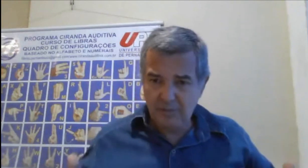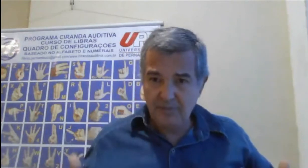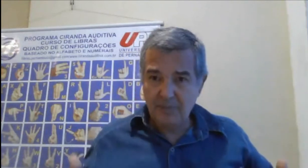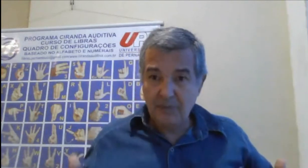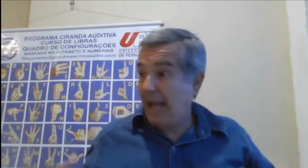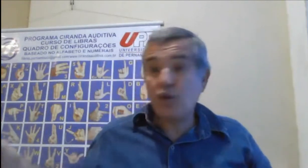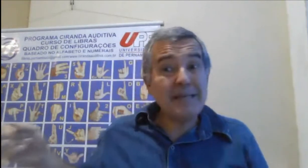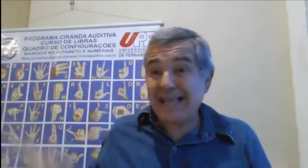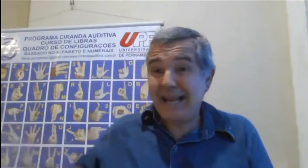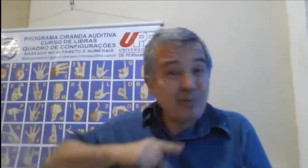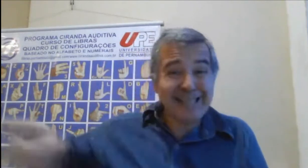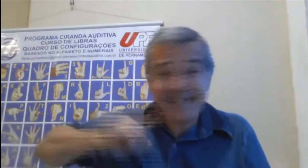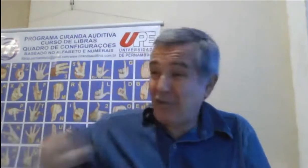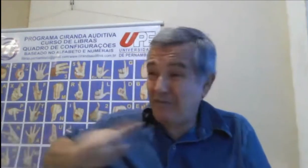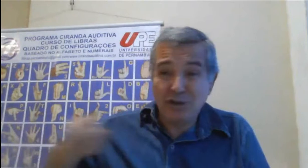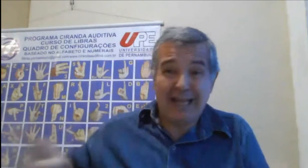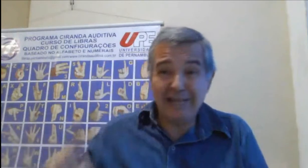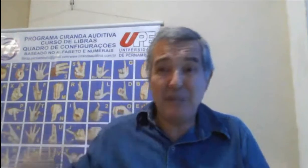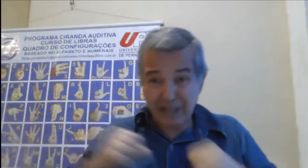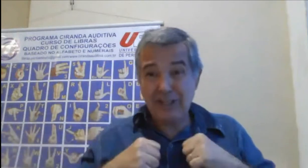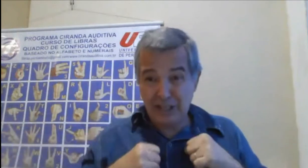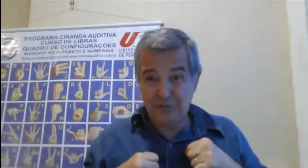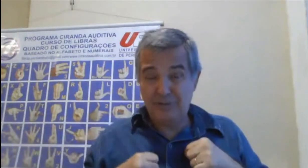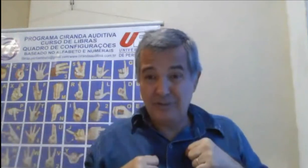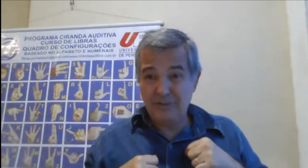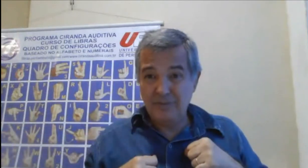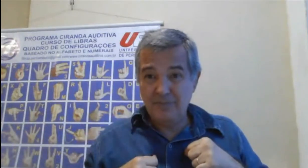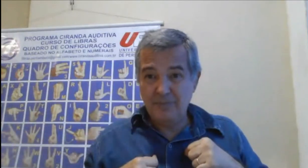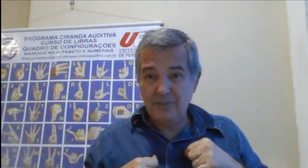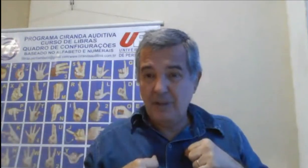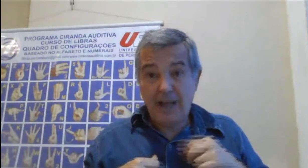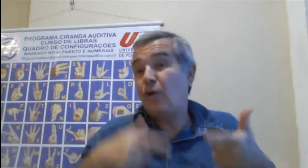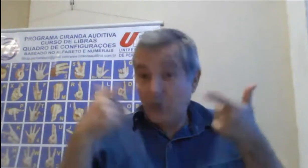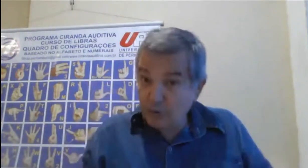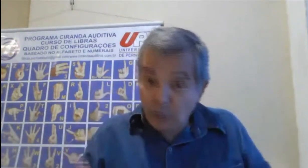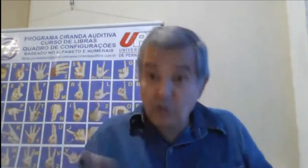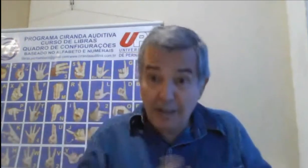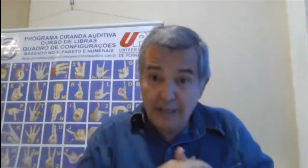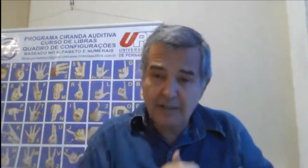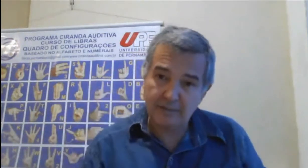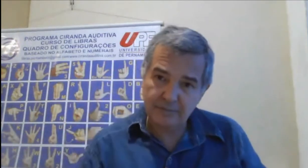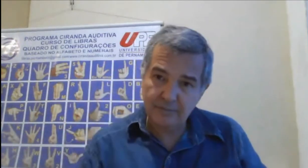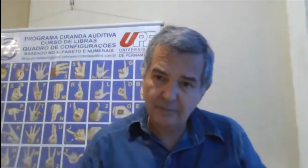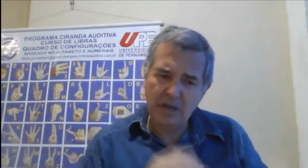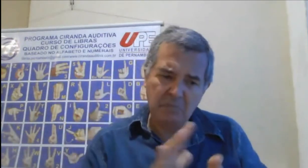sinal. Aí começaram a botar sinal à vontade, me criticando. Agora eu continuo a crítica.